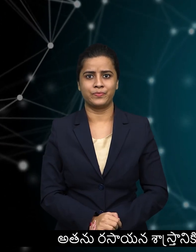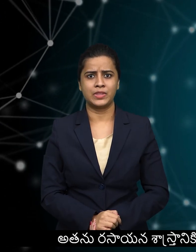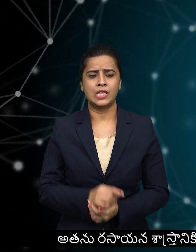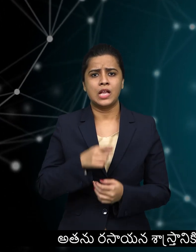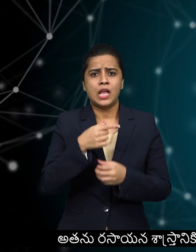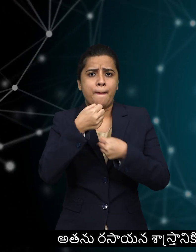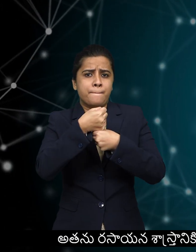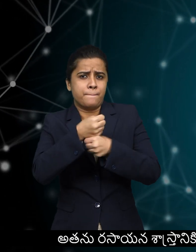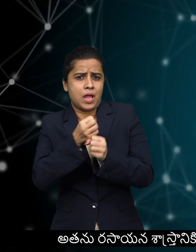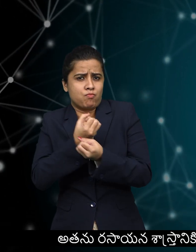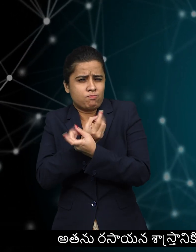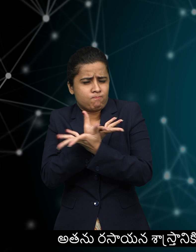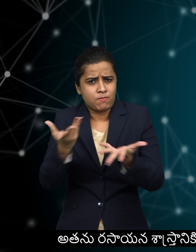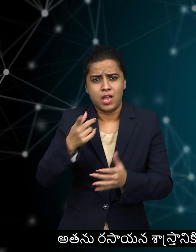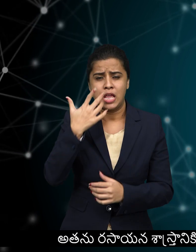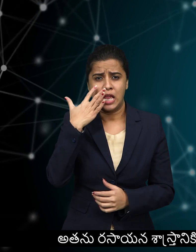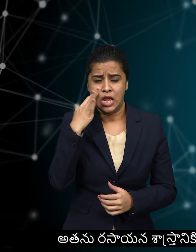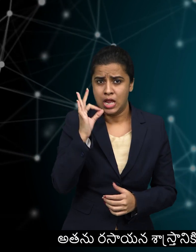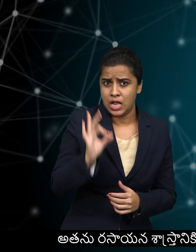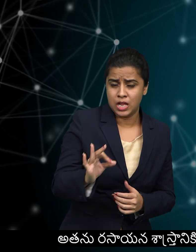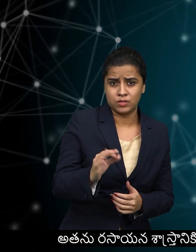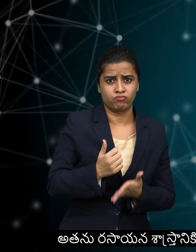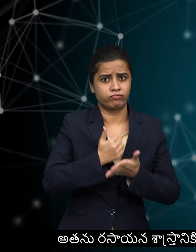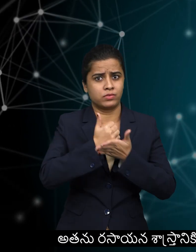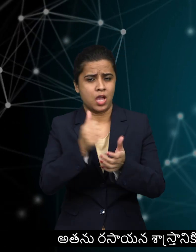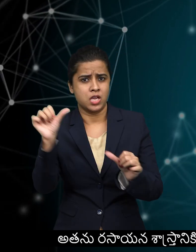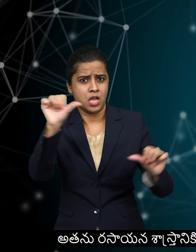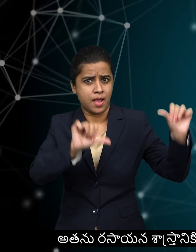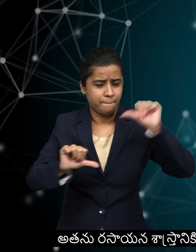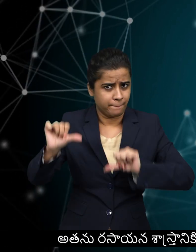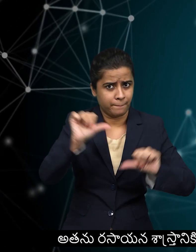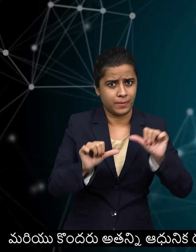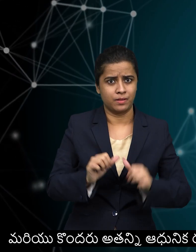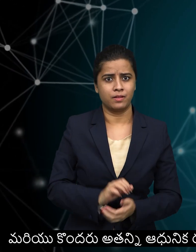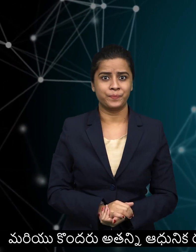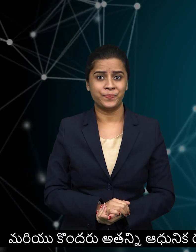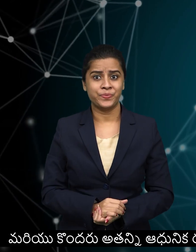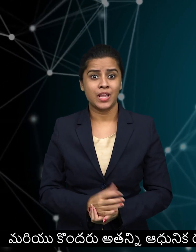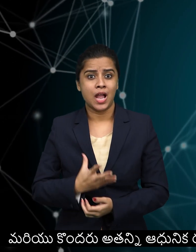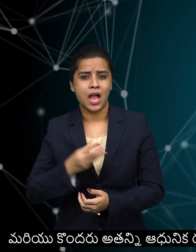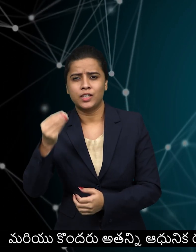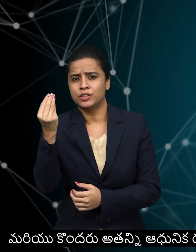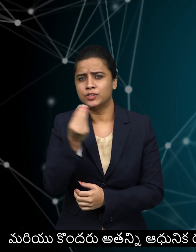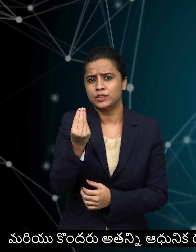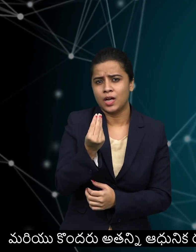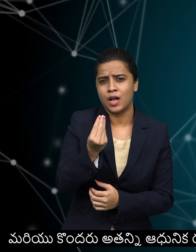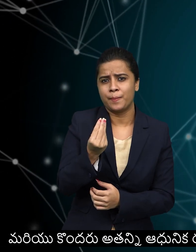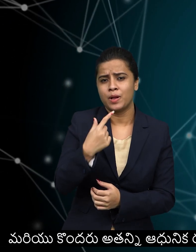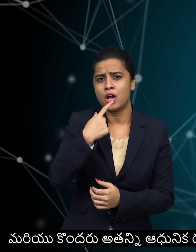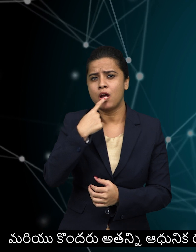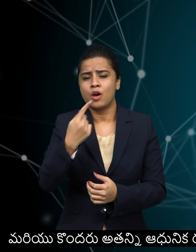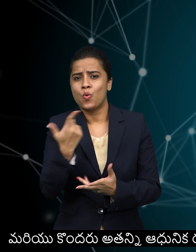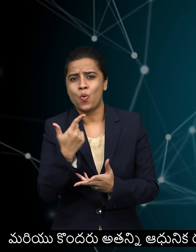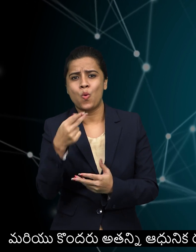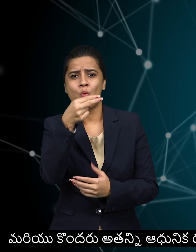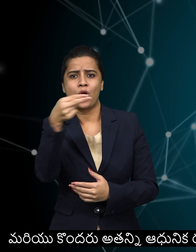అతను రసాయన శాస్త్రానికి చాలా ముఖ్యమైన రచనలు చేశాడు మరియు కొందరు అతన్ని